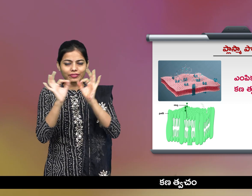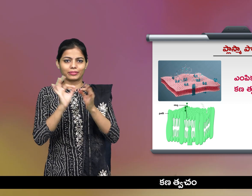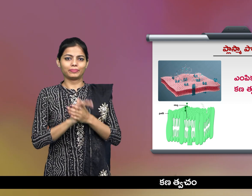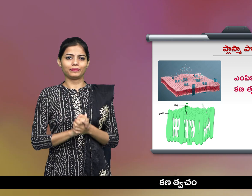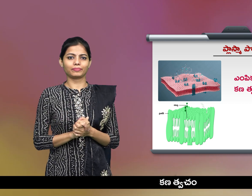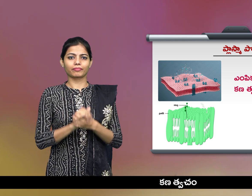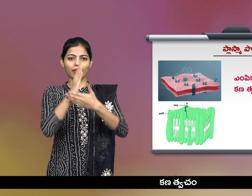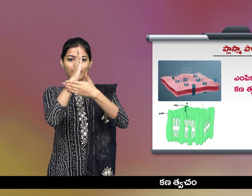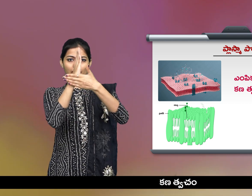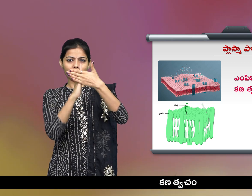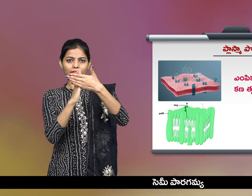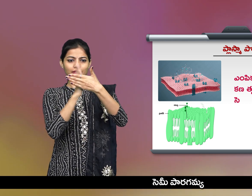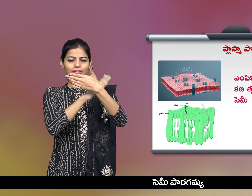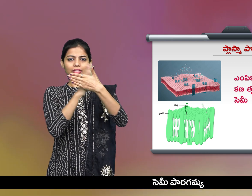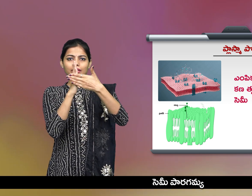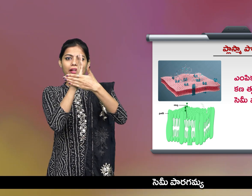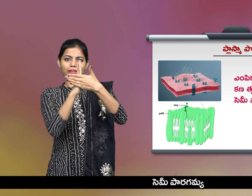కణత్వచం, సెమీ పారగమ్య,